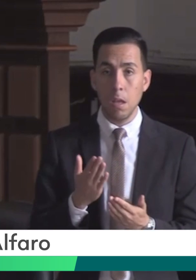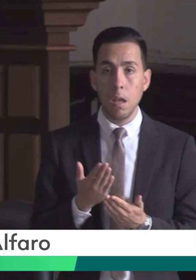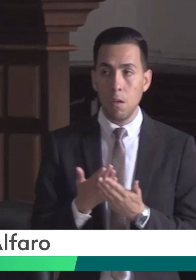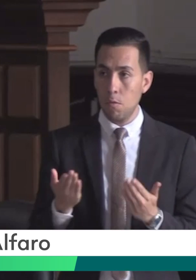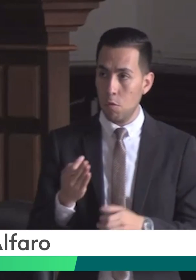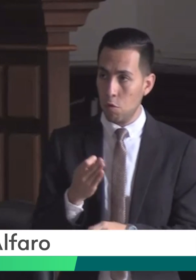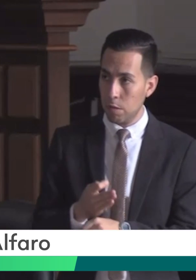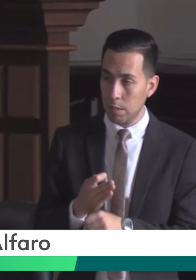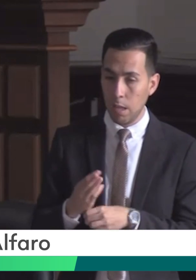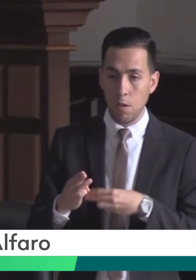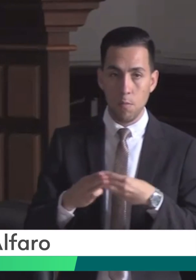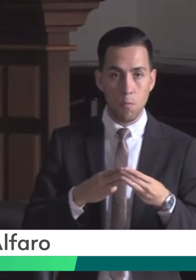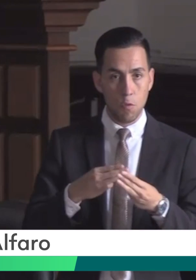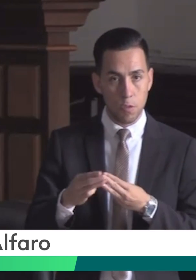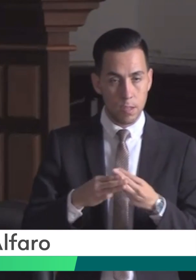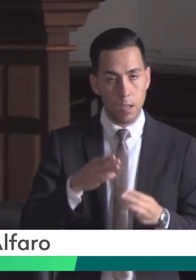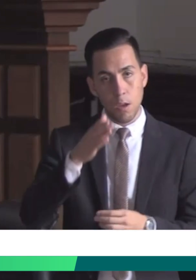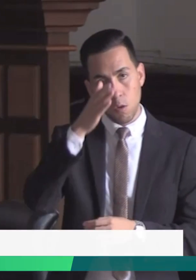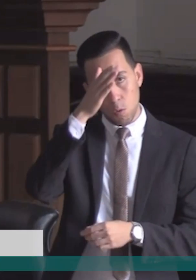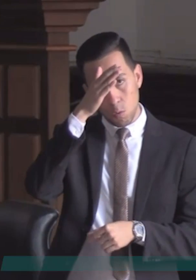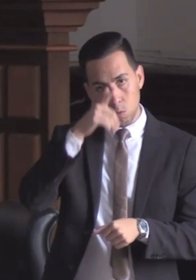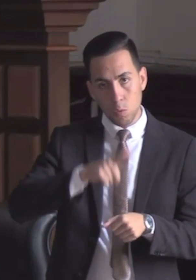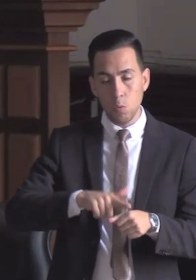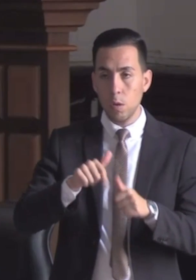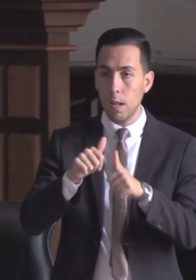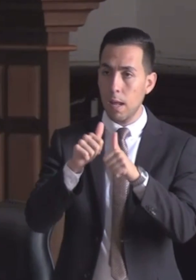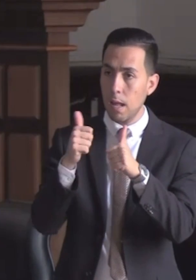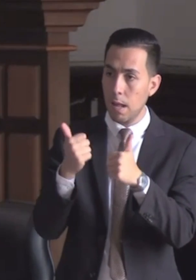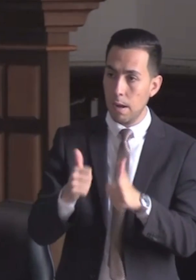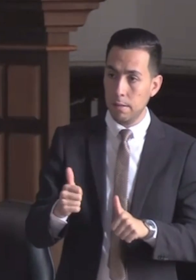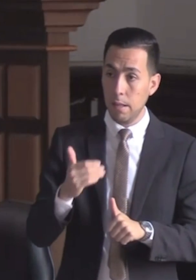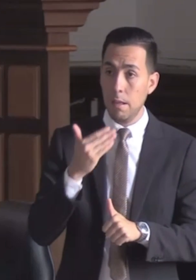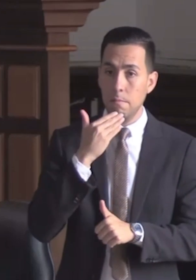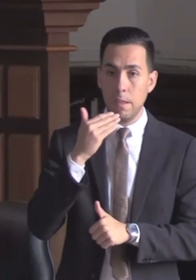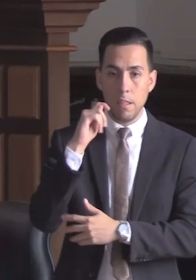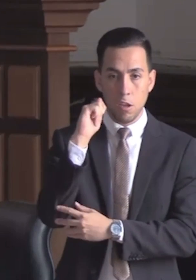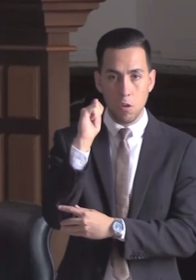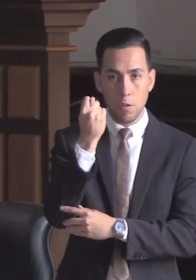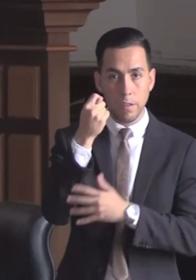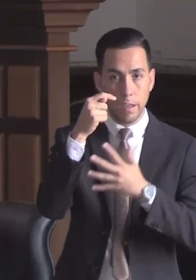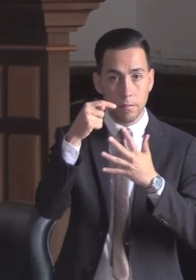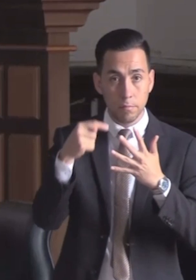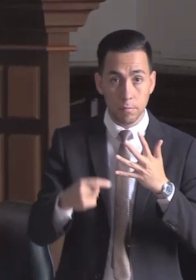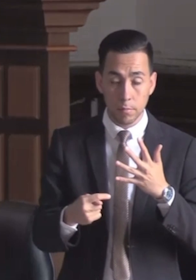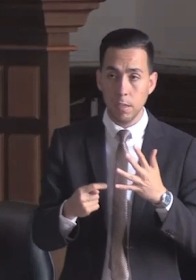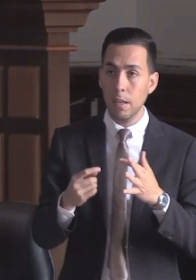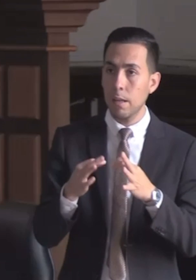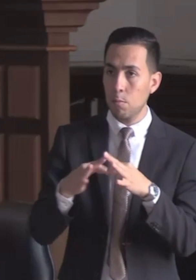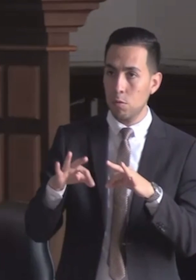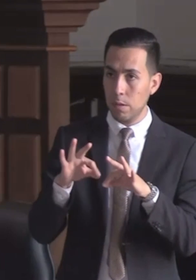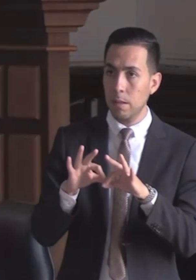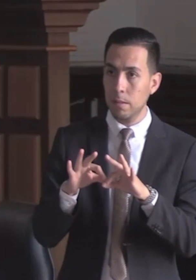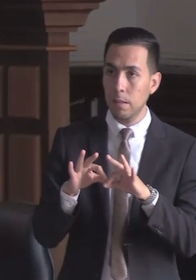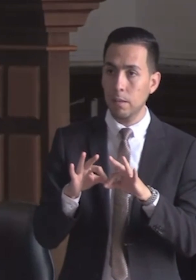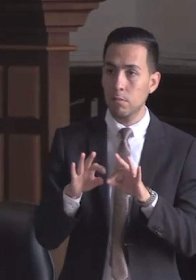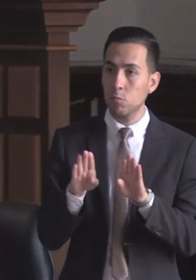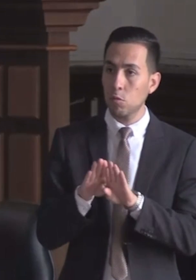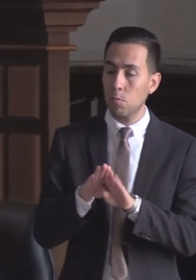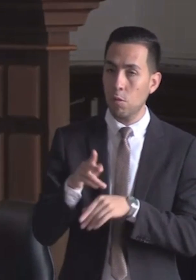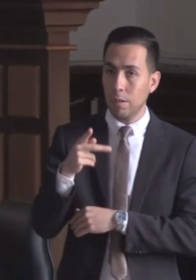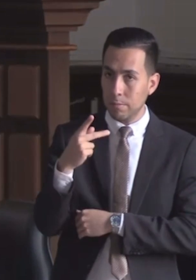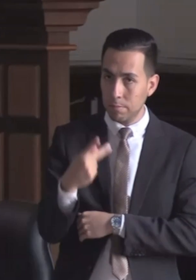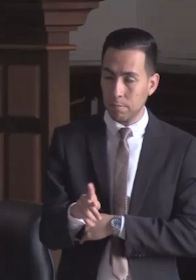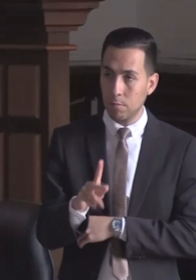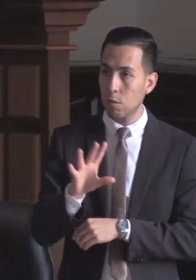y tradición, arte, cultura y progreso tecnológico se funden de manera armónica, creando